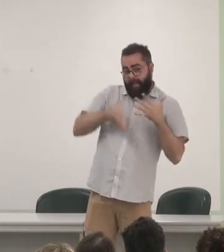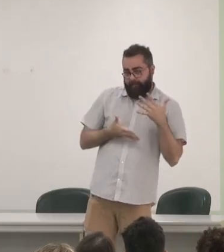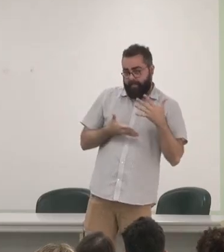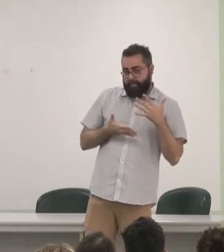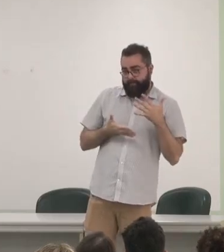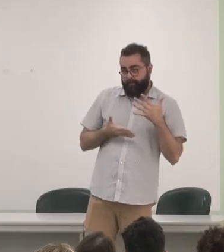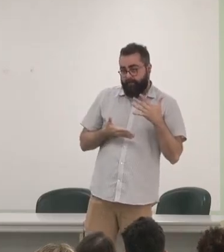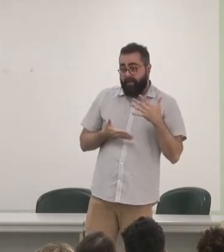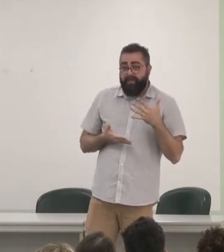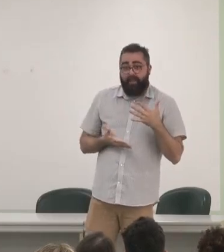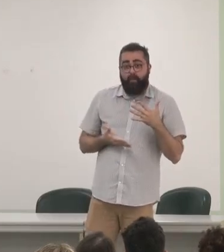pessoas surdas